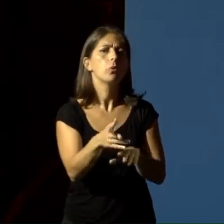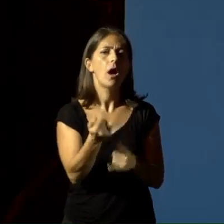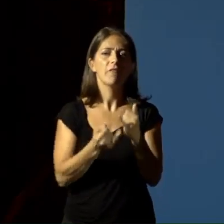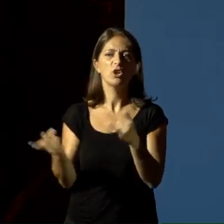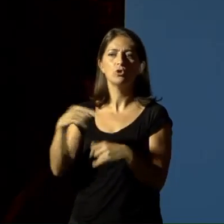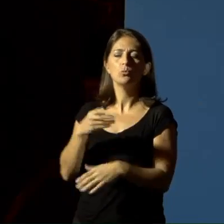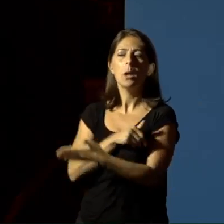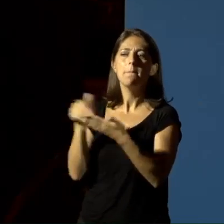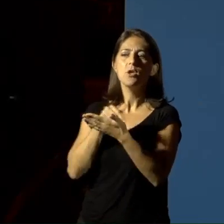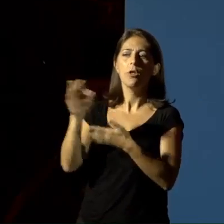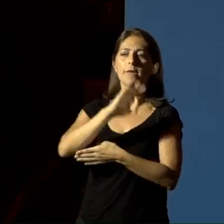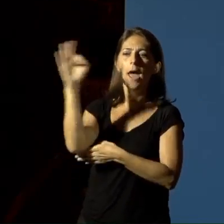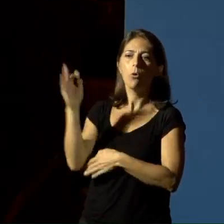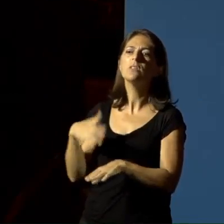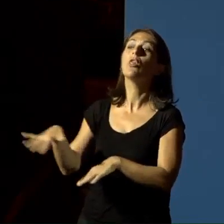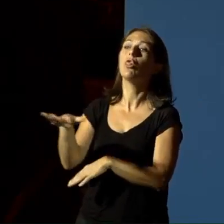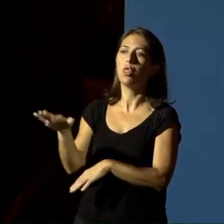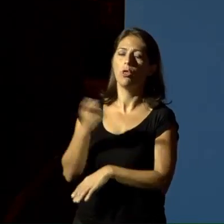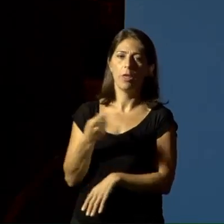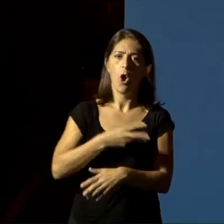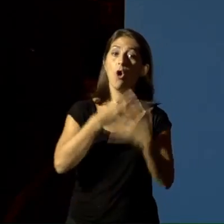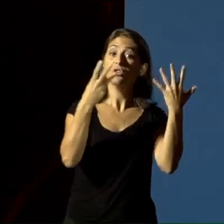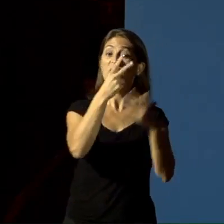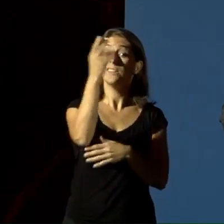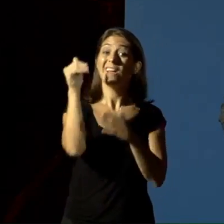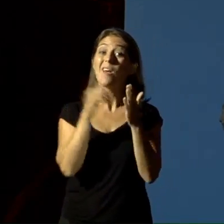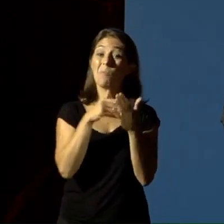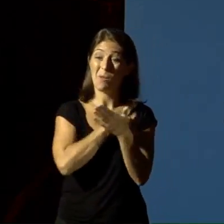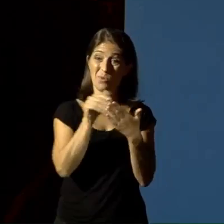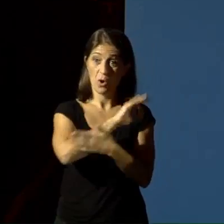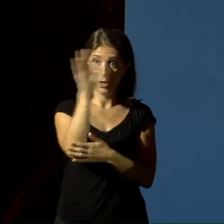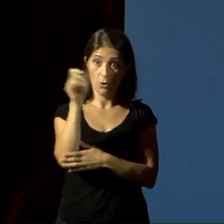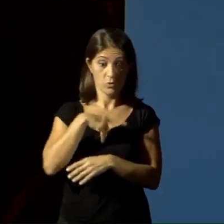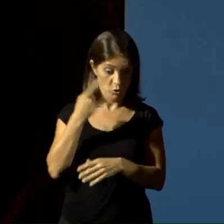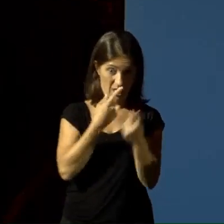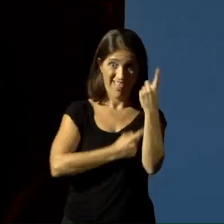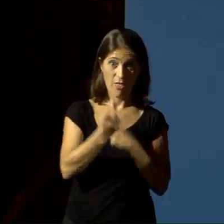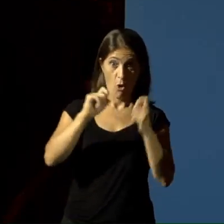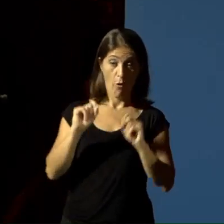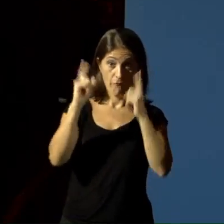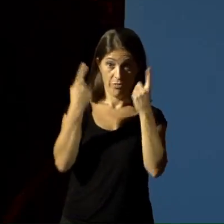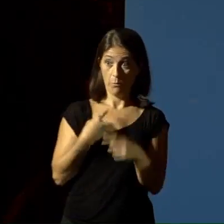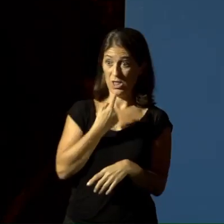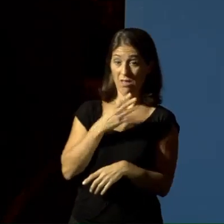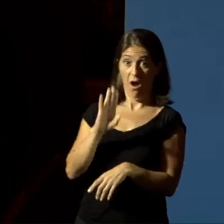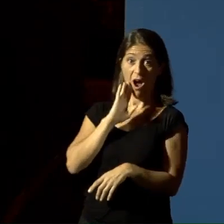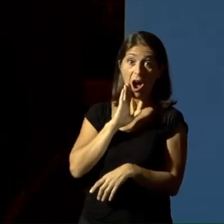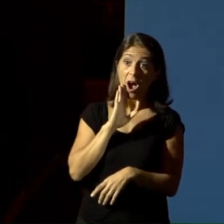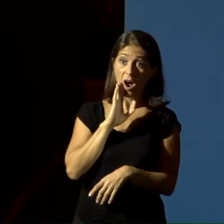van eses millóns de euros. 87.000 millóns de euros según os mesmos datos oficiais citados antes por